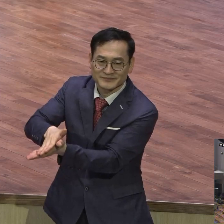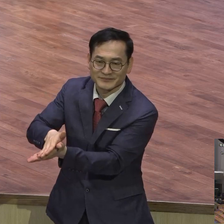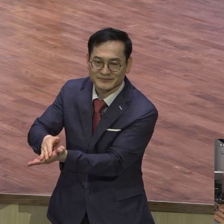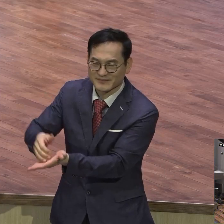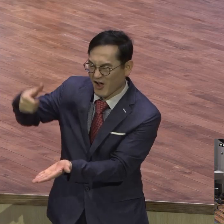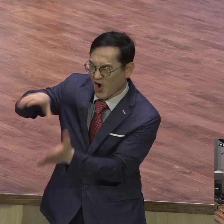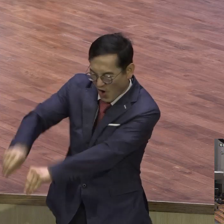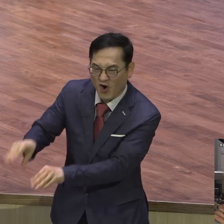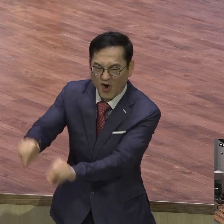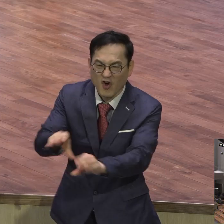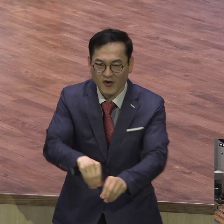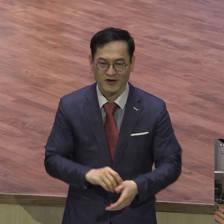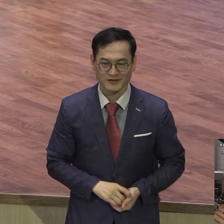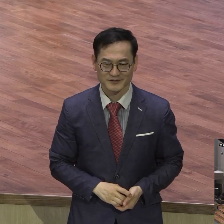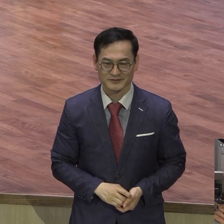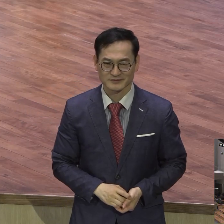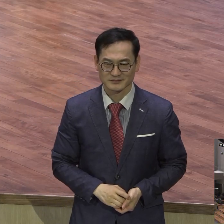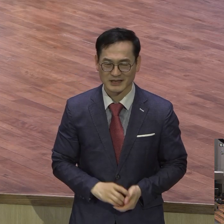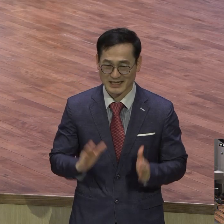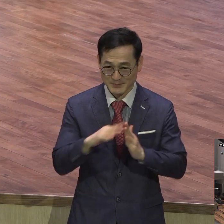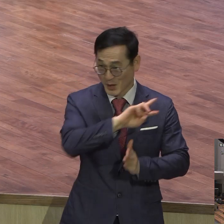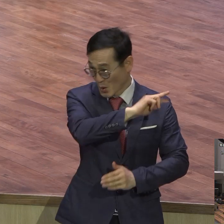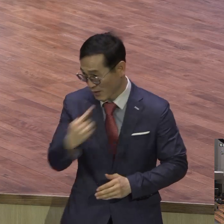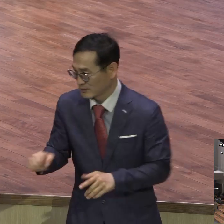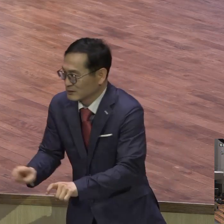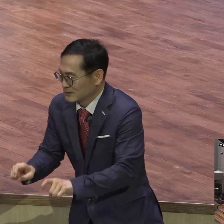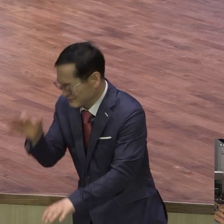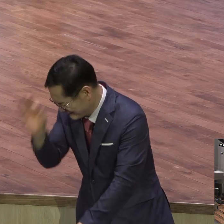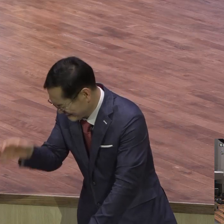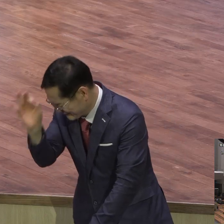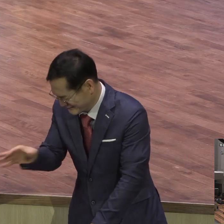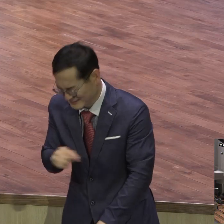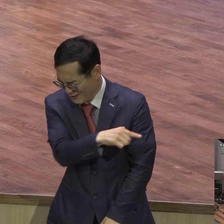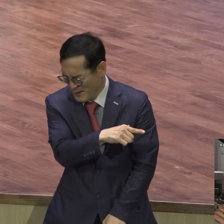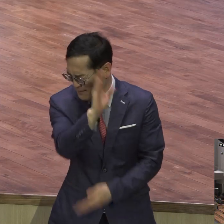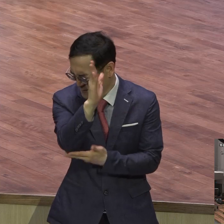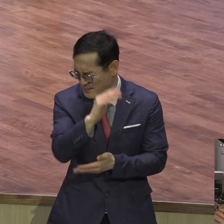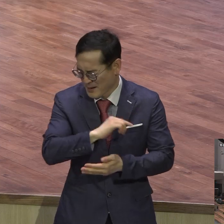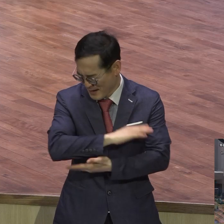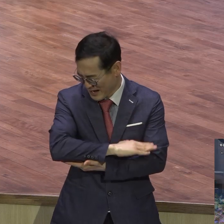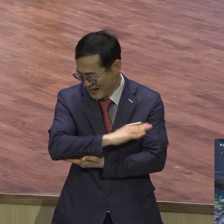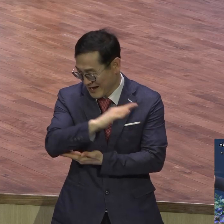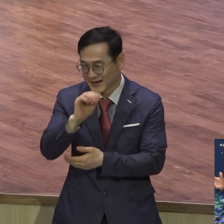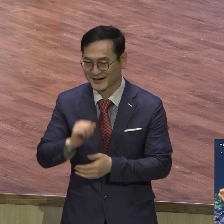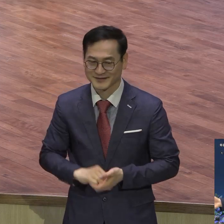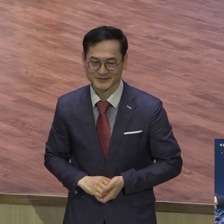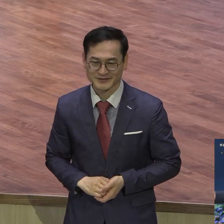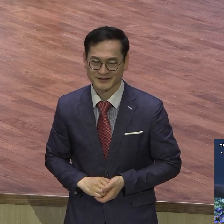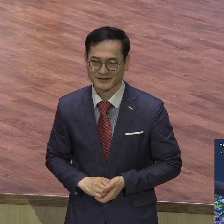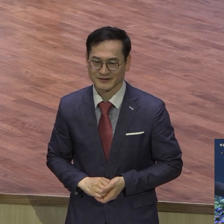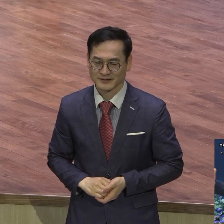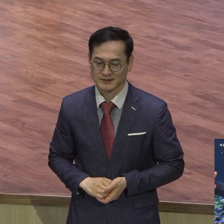그래서 집에 갔는데 벌벌벌 떨더라고. 큰일 났다. 내가 다 챙긴다. 속초 가서